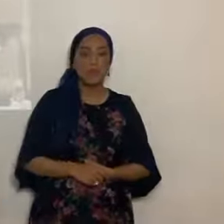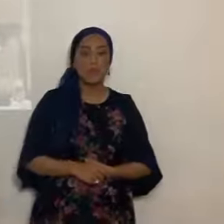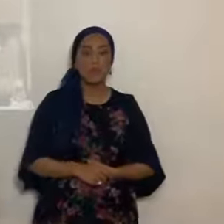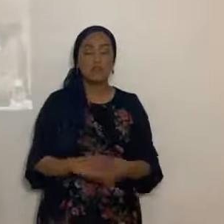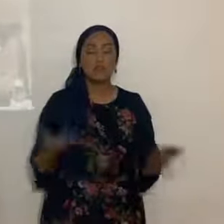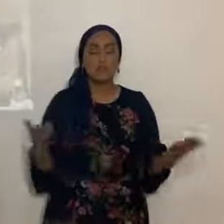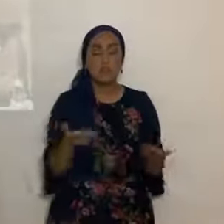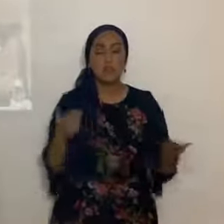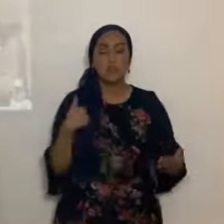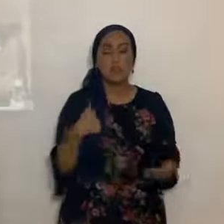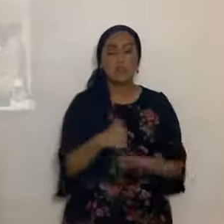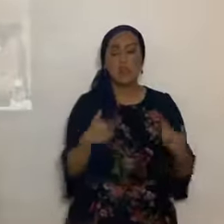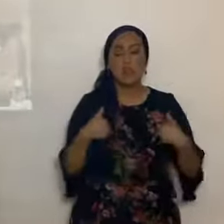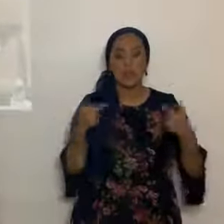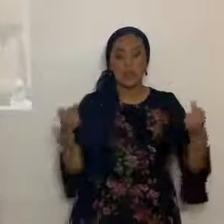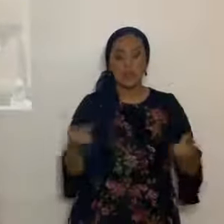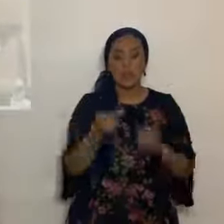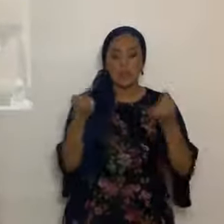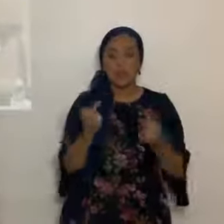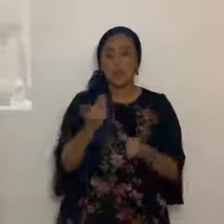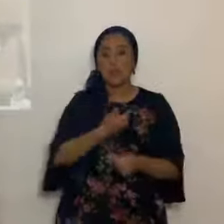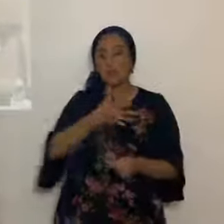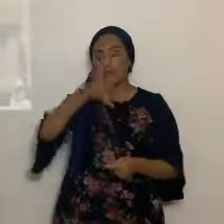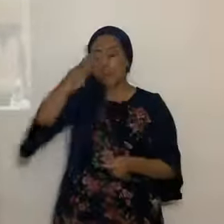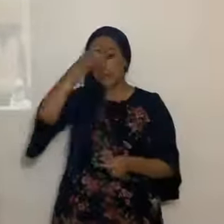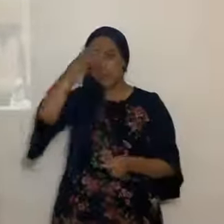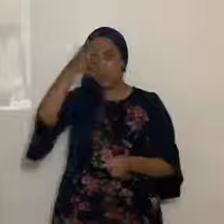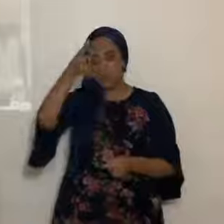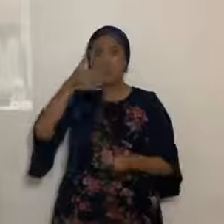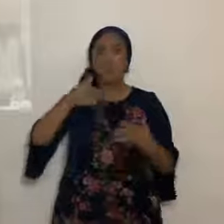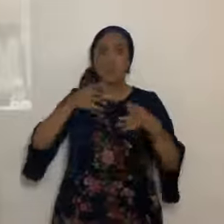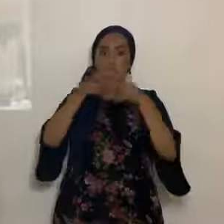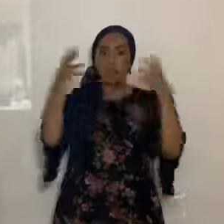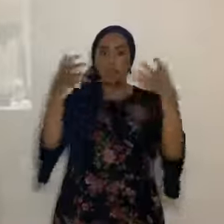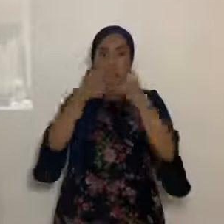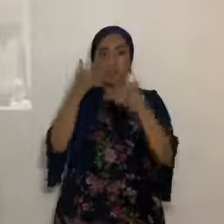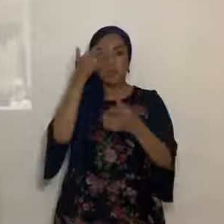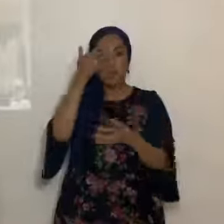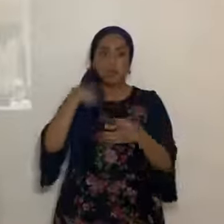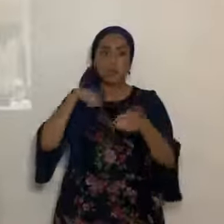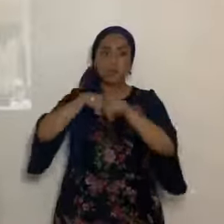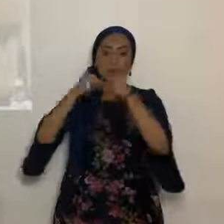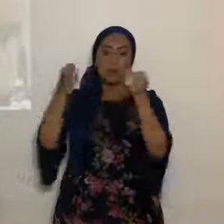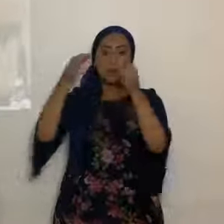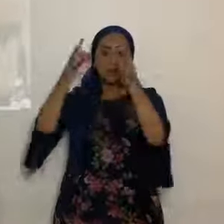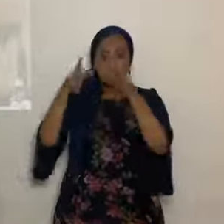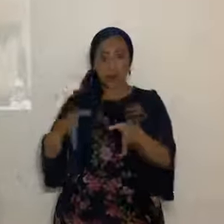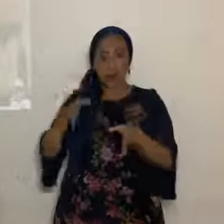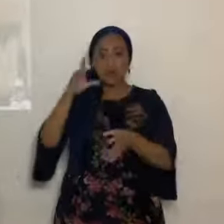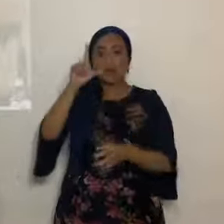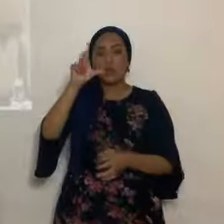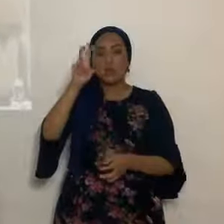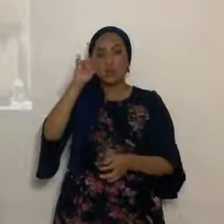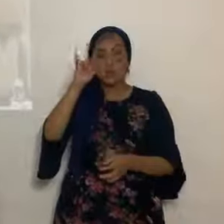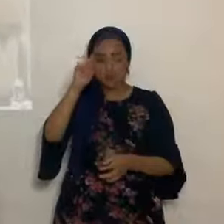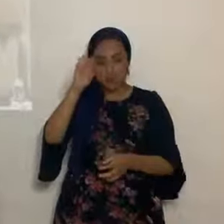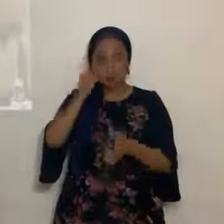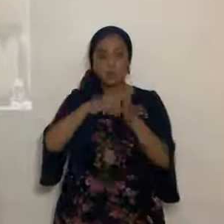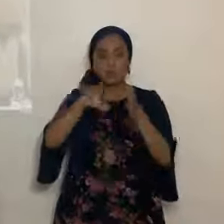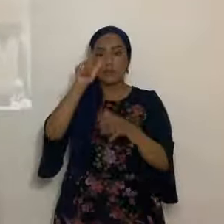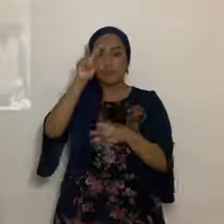Aquí tenemos que el pecado de nuestros padres tiene que ver mucho, entonces por eso hay que romper maldiciones. Levítico 26,